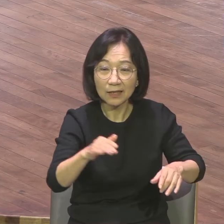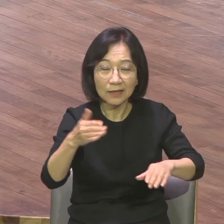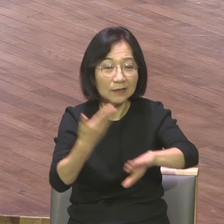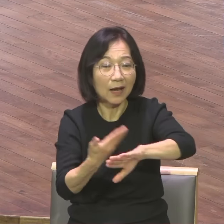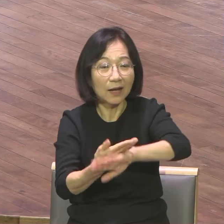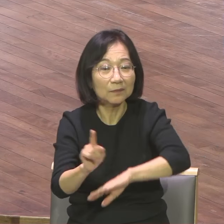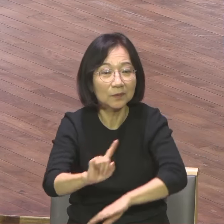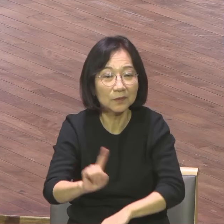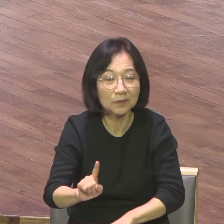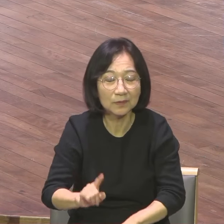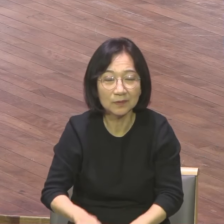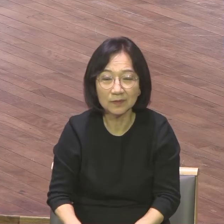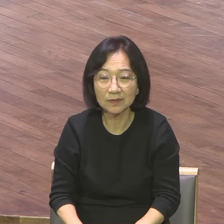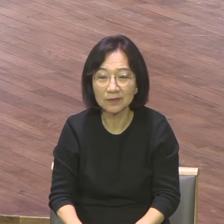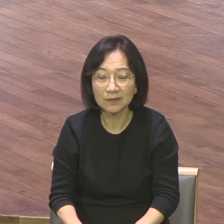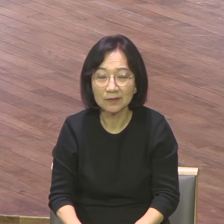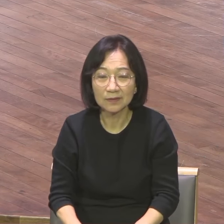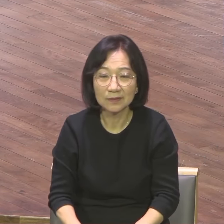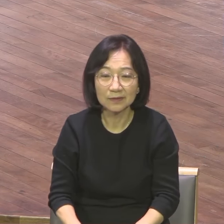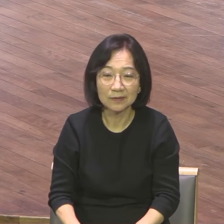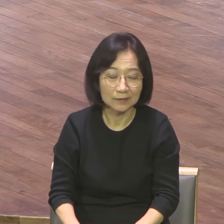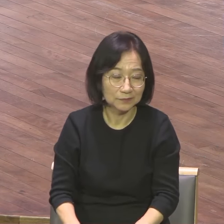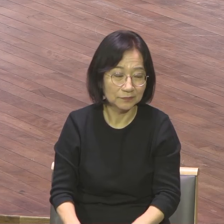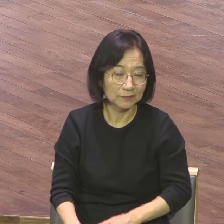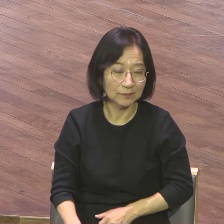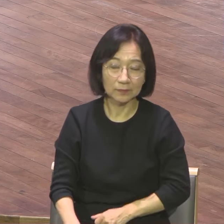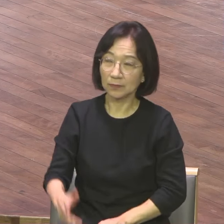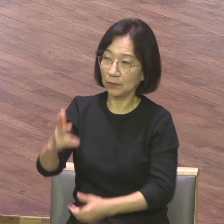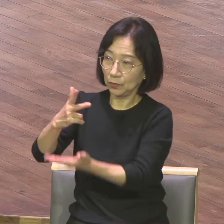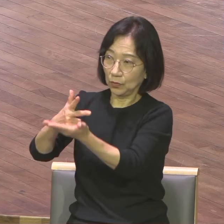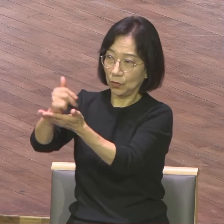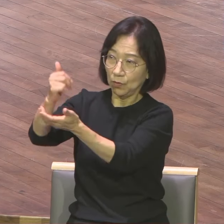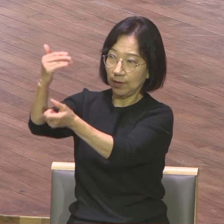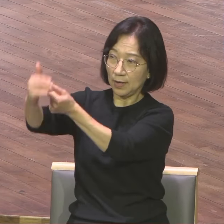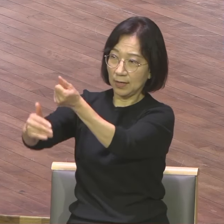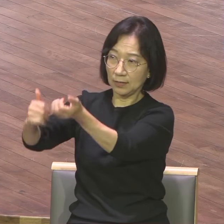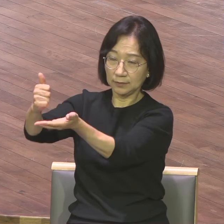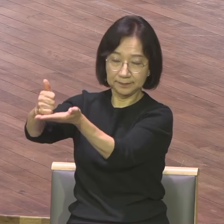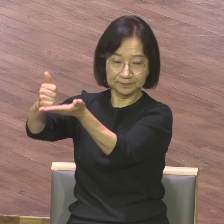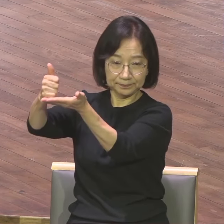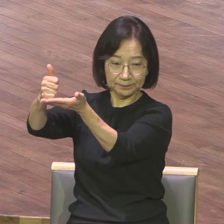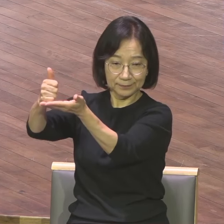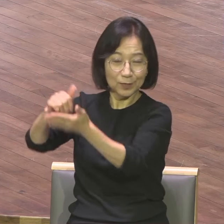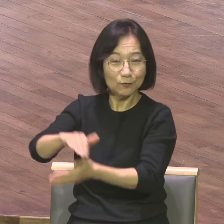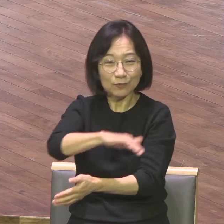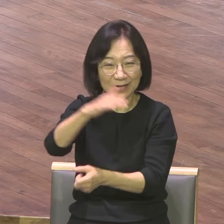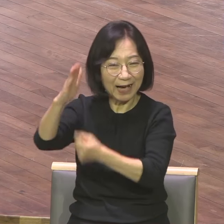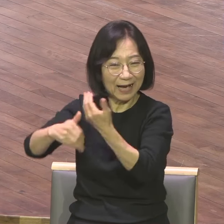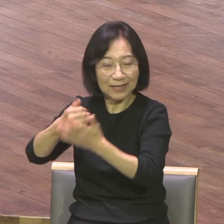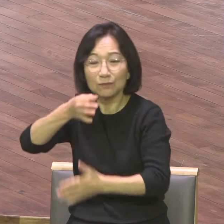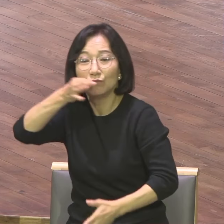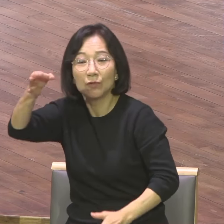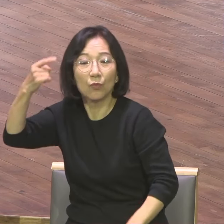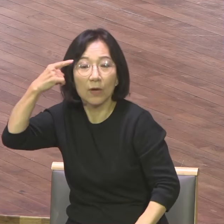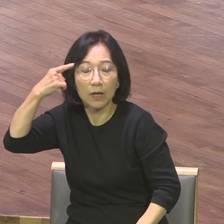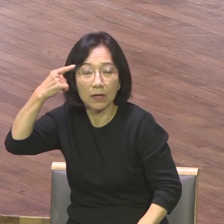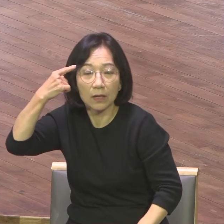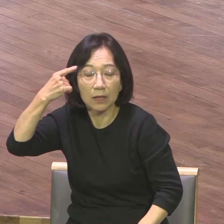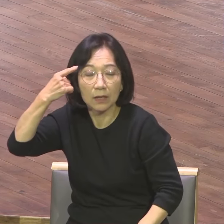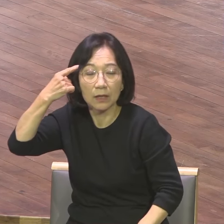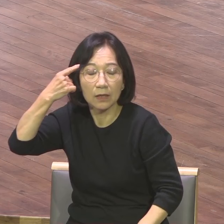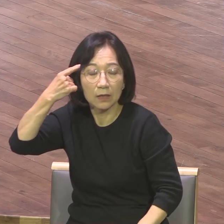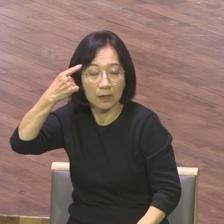그때도. 여호와 하나님이 왜 하나님입니까? 왜 하나님이라 그래요? 하나님은